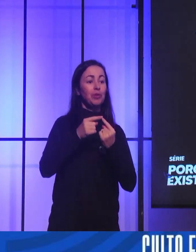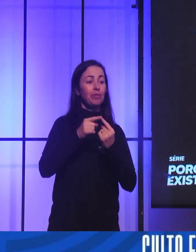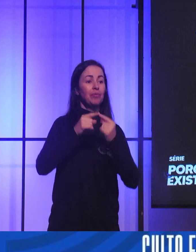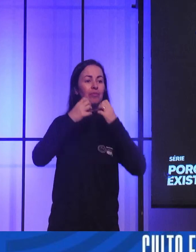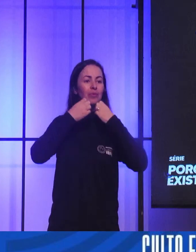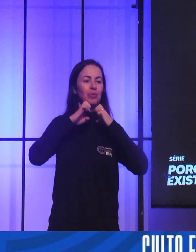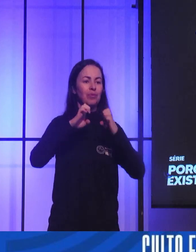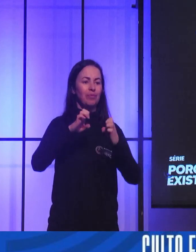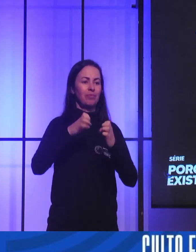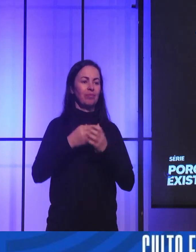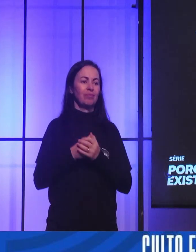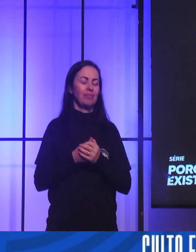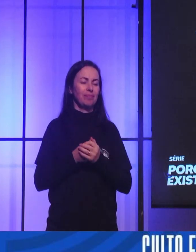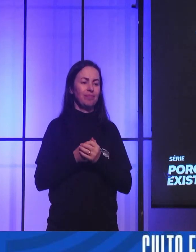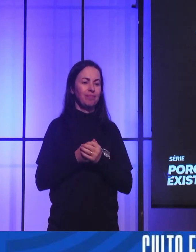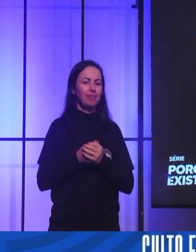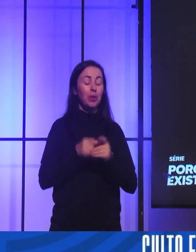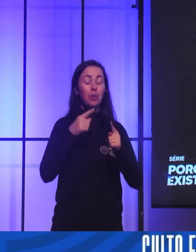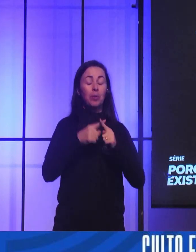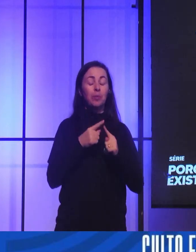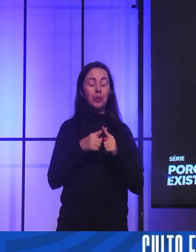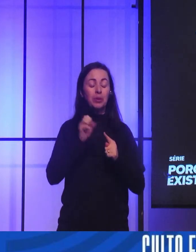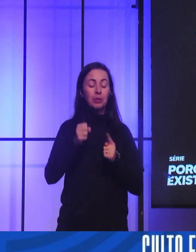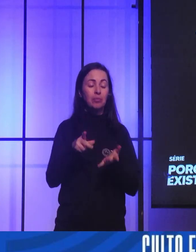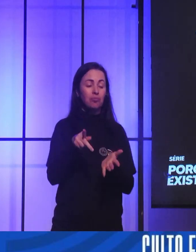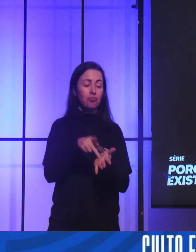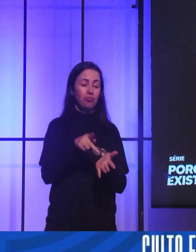Evangelho. A verdade é